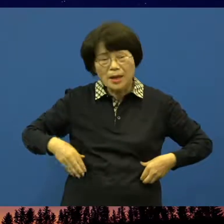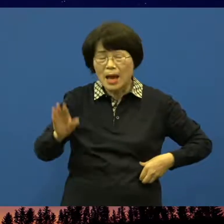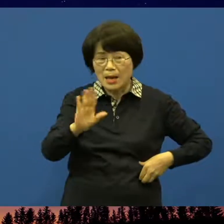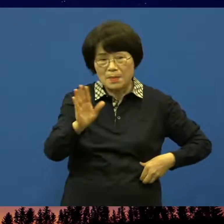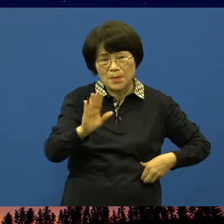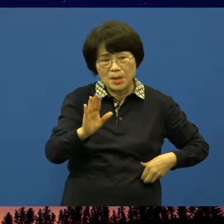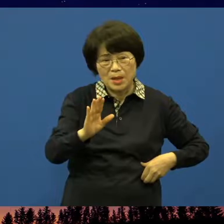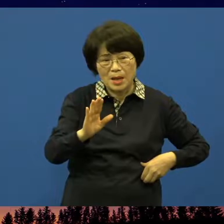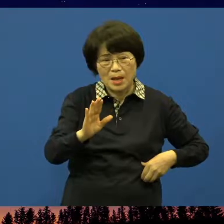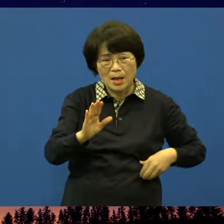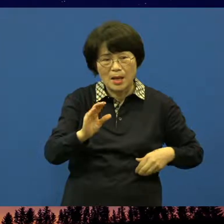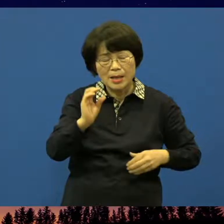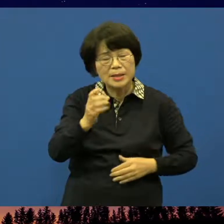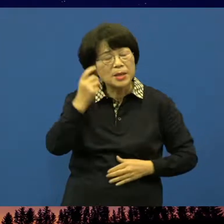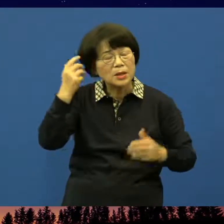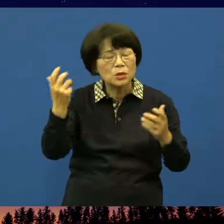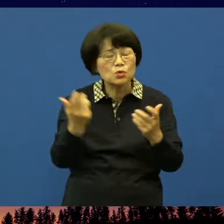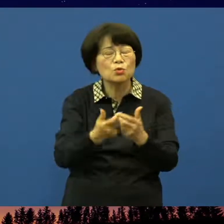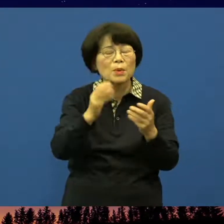그럼 미운 사람이 없어져요.